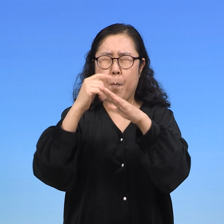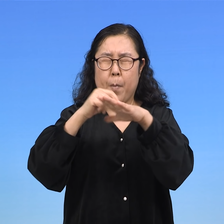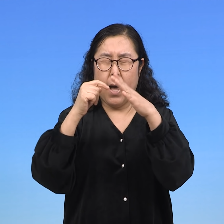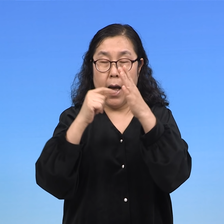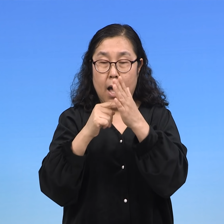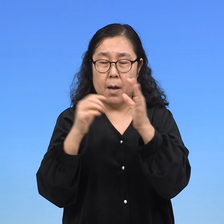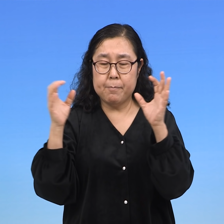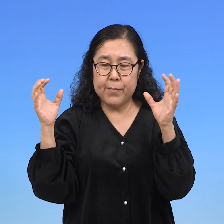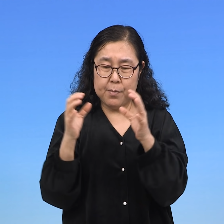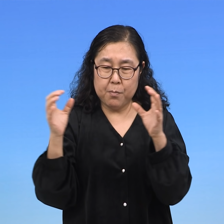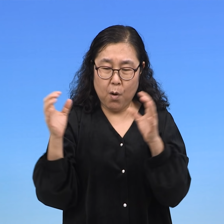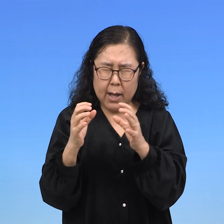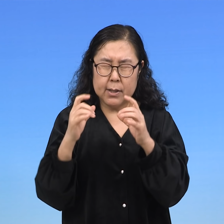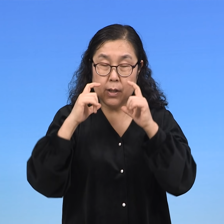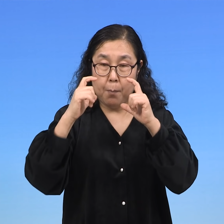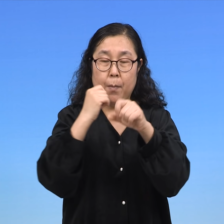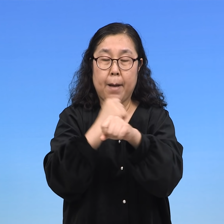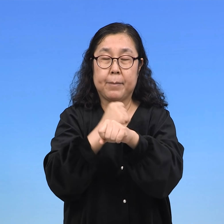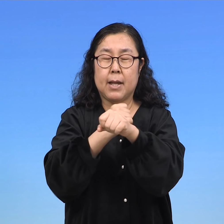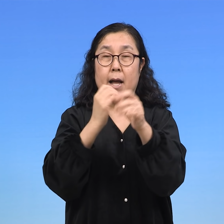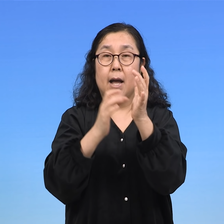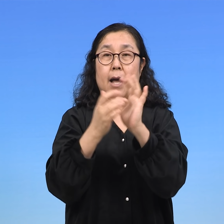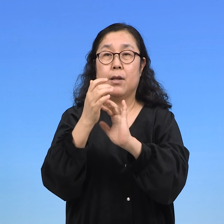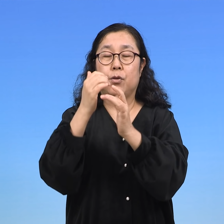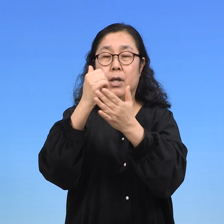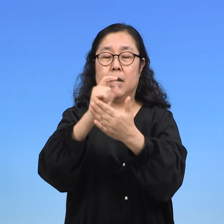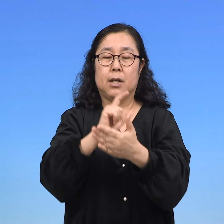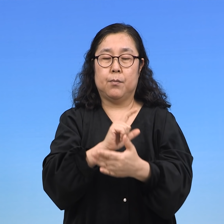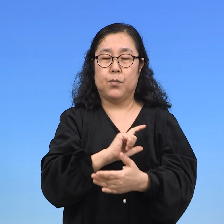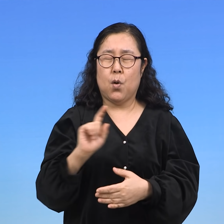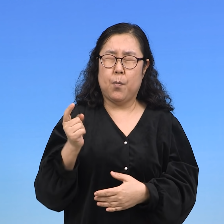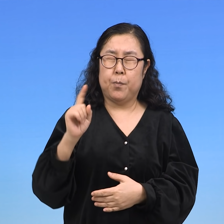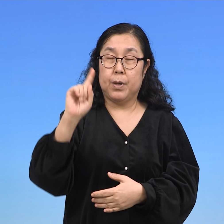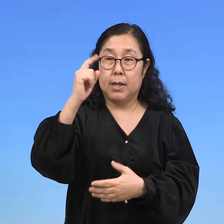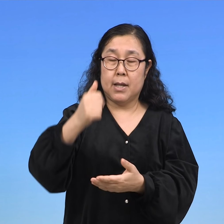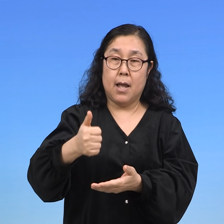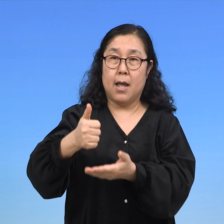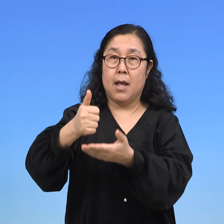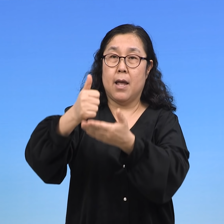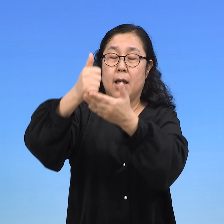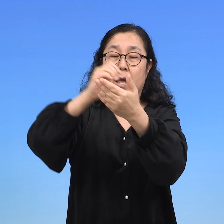다하여 선포합니다. 예수 이름 높이세.